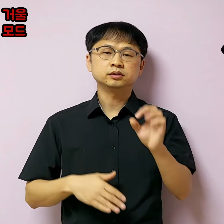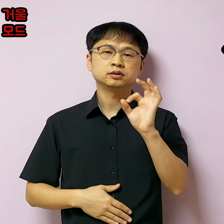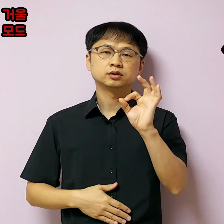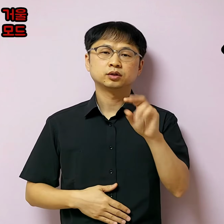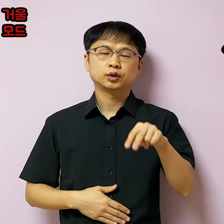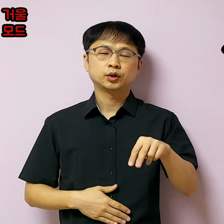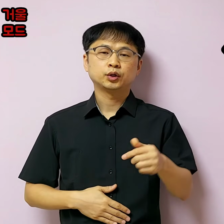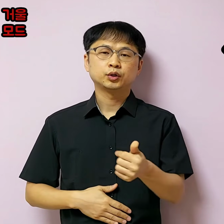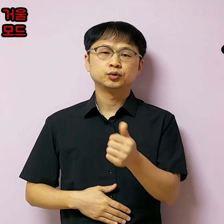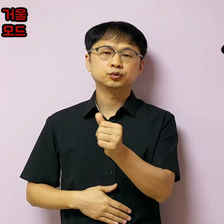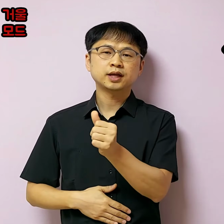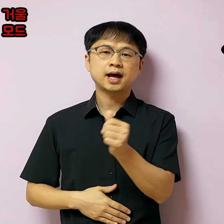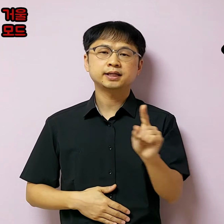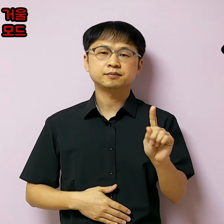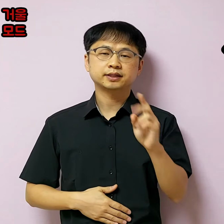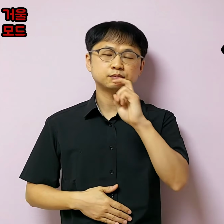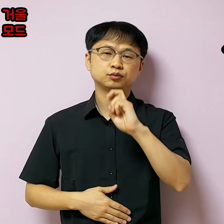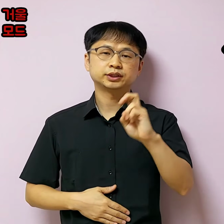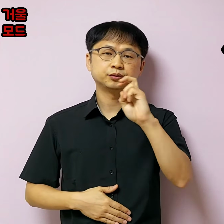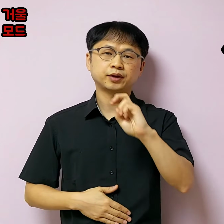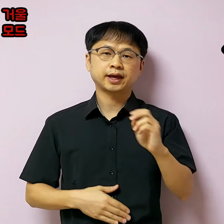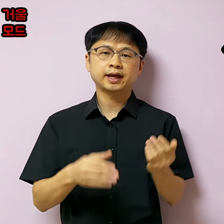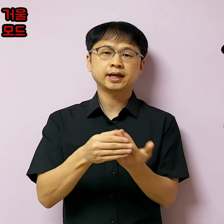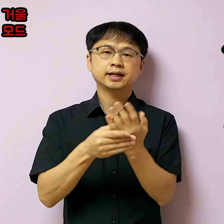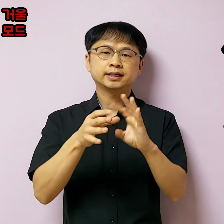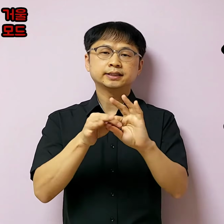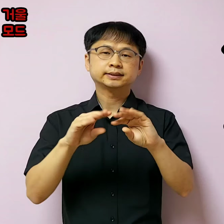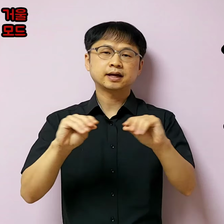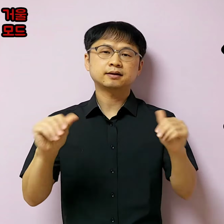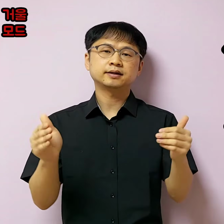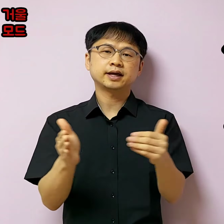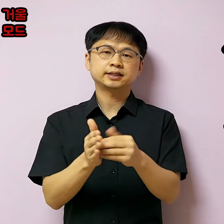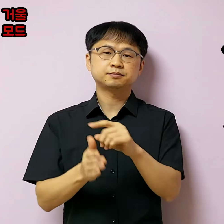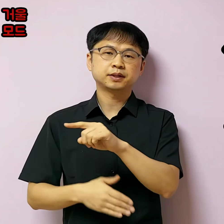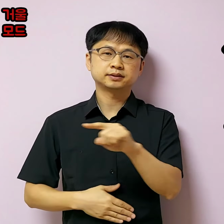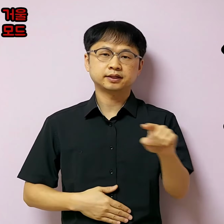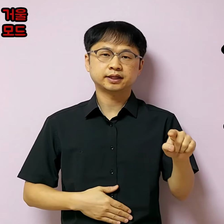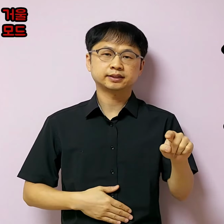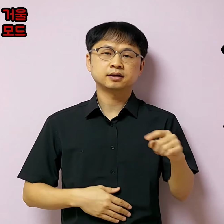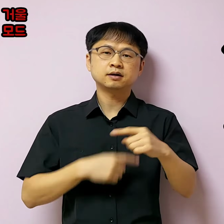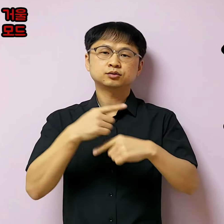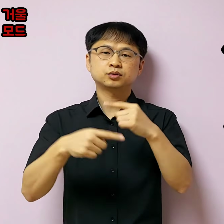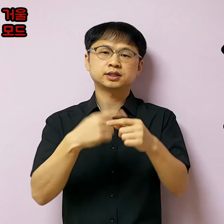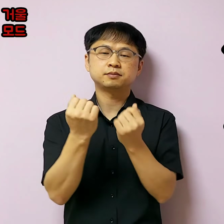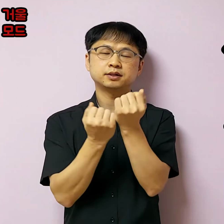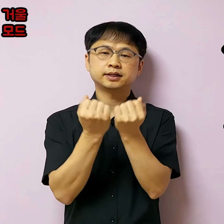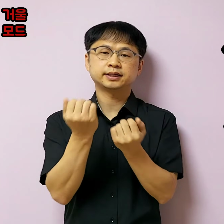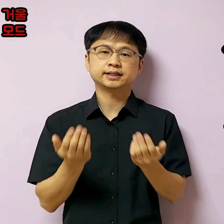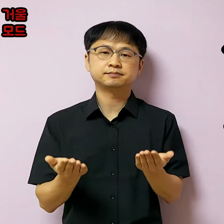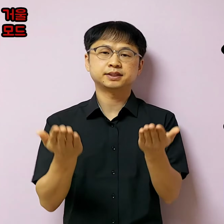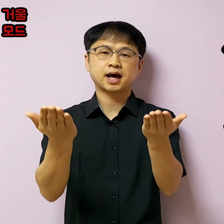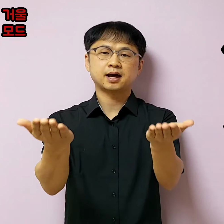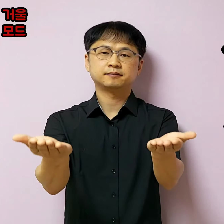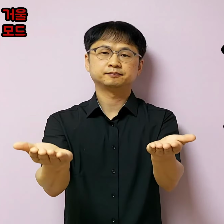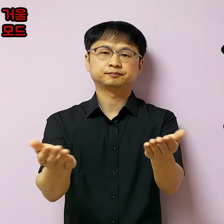오늘은 윤하님께서 부르신 노래 사건의 지평선에 대해서 수어 설명을 해드리겠습니다.